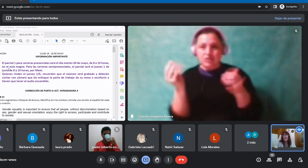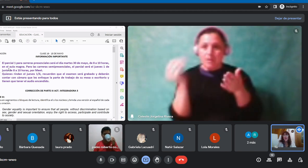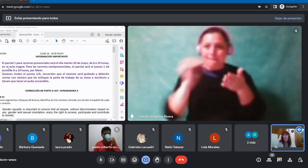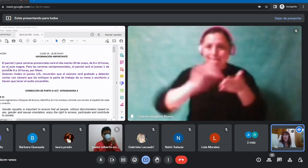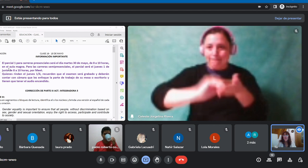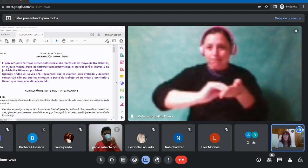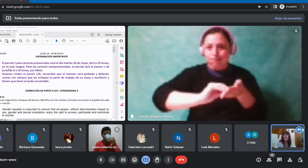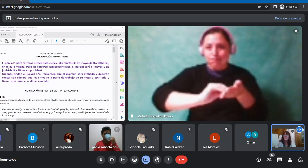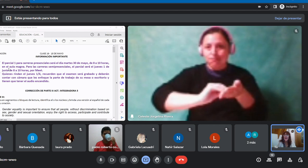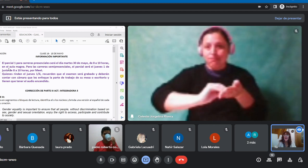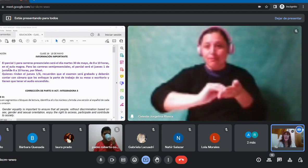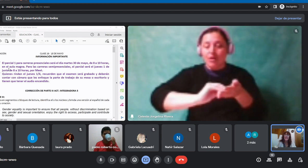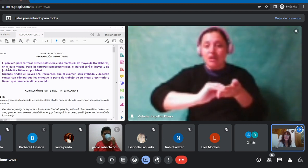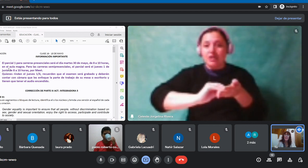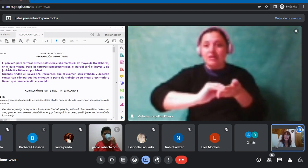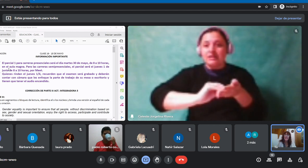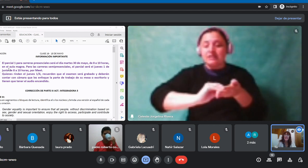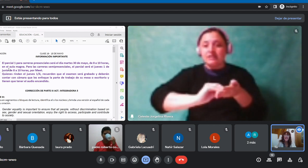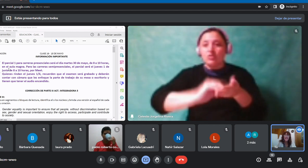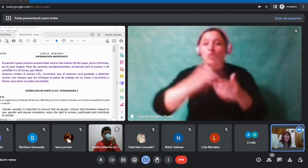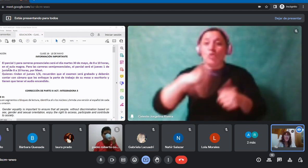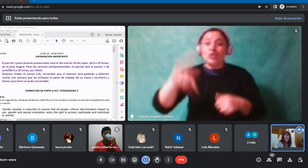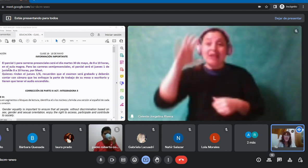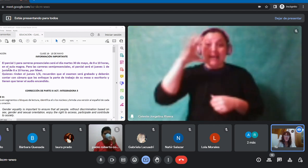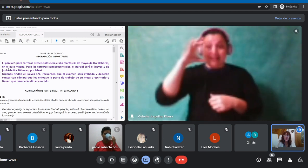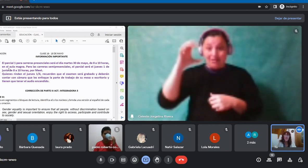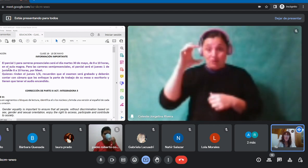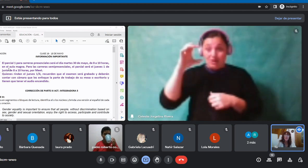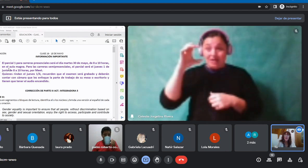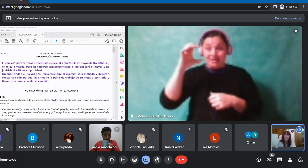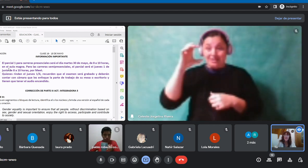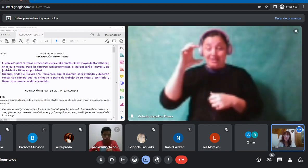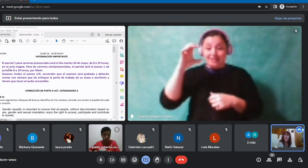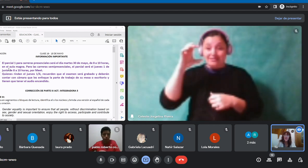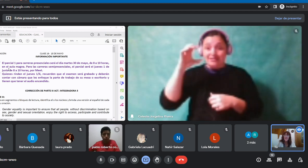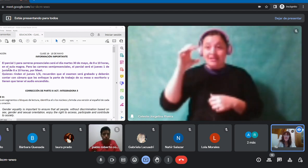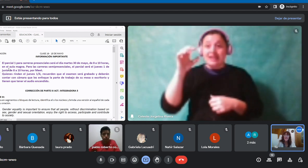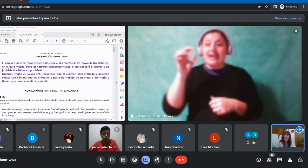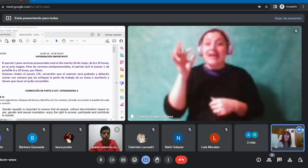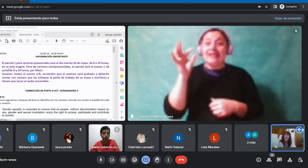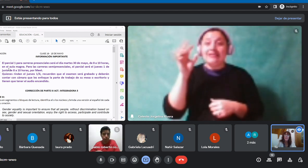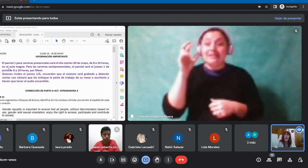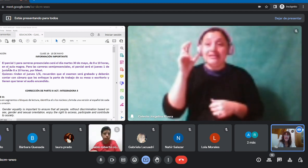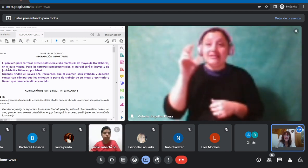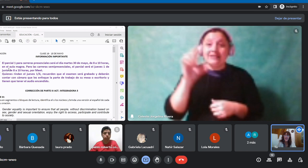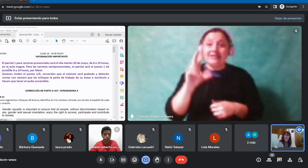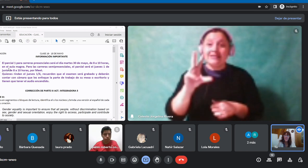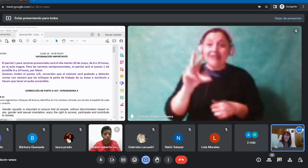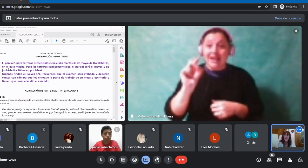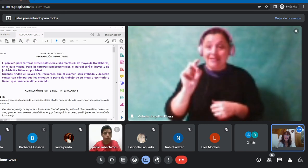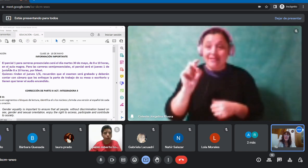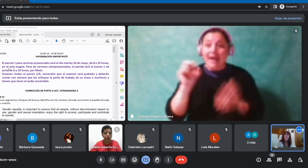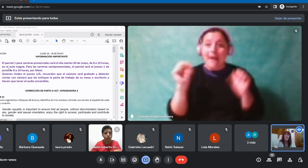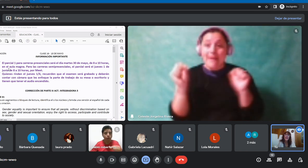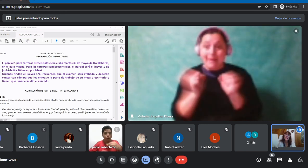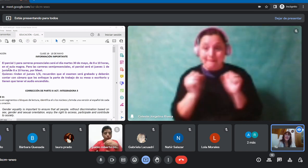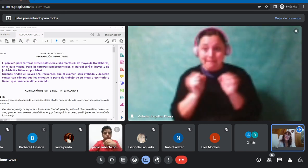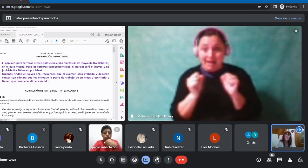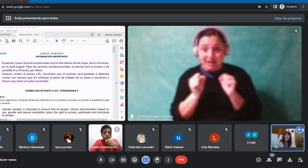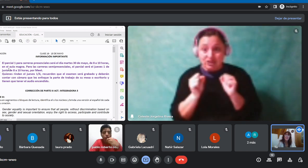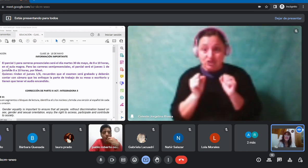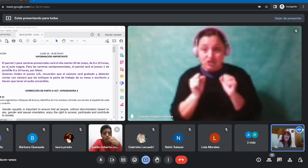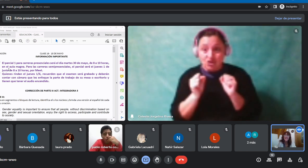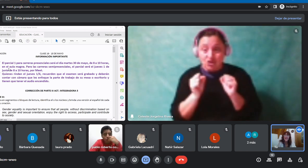Les recuerdo que será el día martes 30 de mayo de 8 a 10 horas en el aula magna y para las